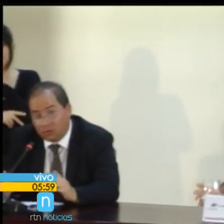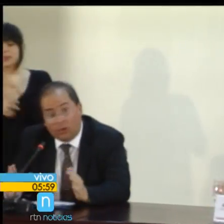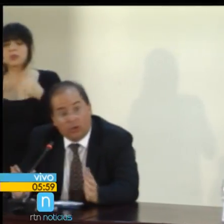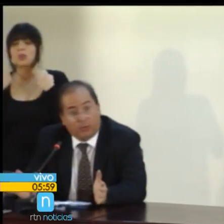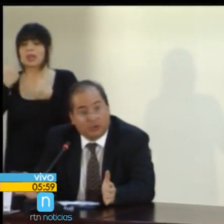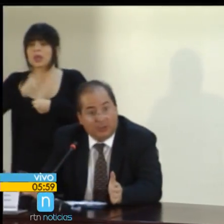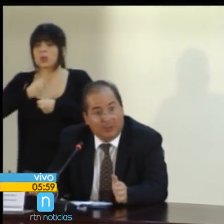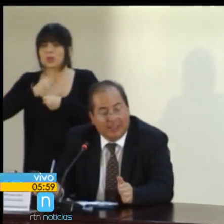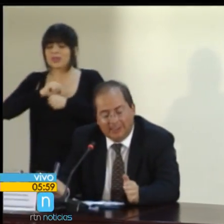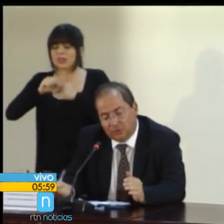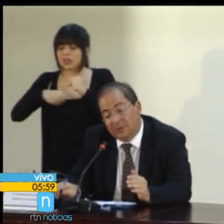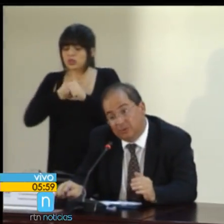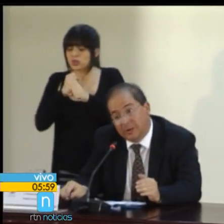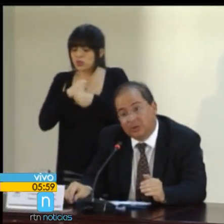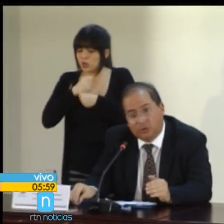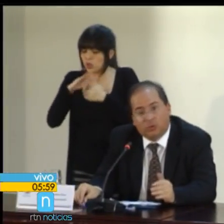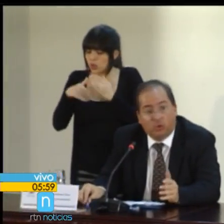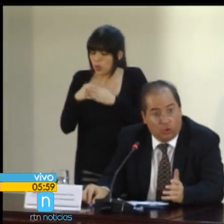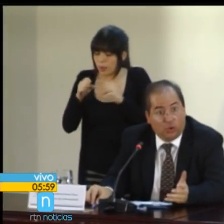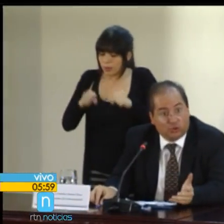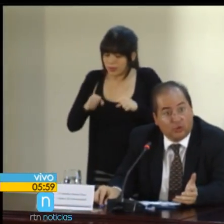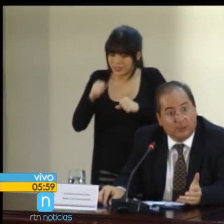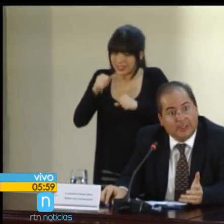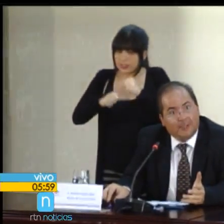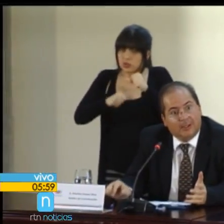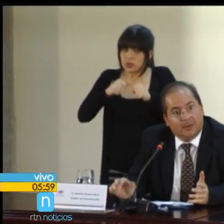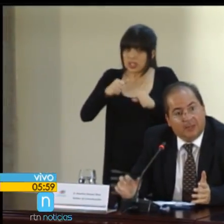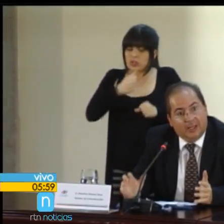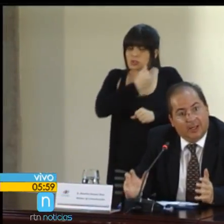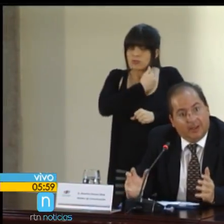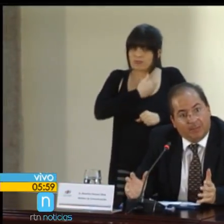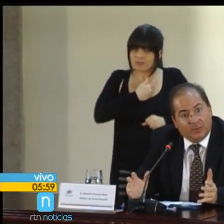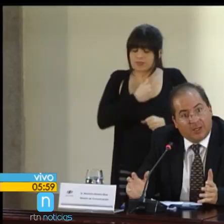Ejecutivo hizo todo lo posible y hizo un esfuerzo doloroso